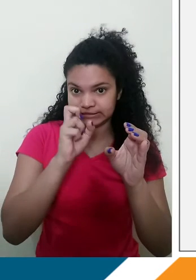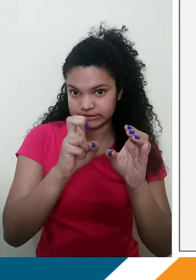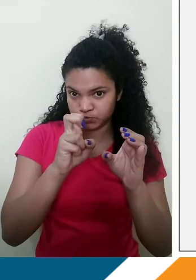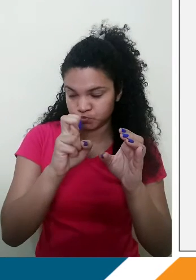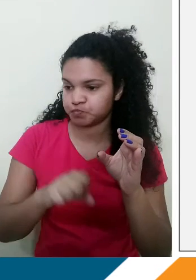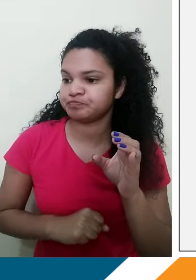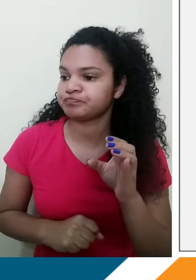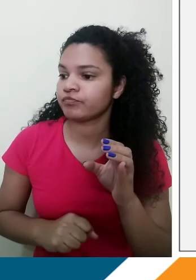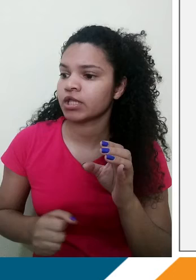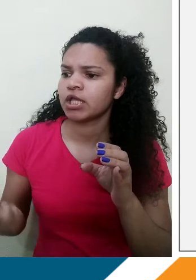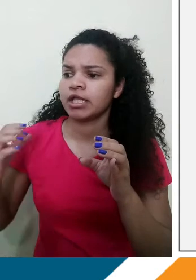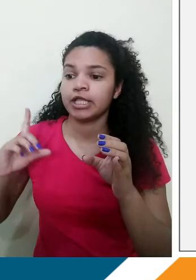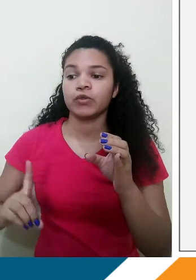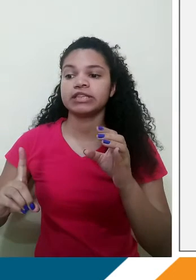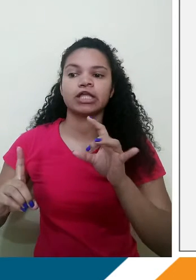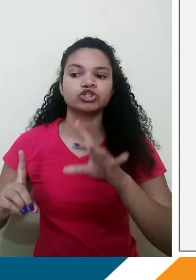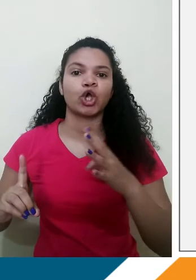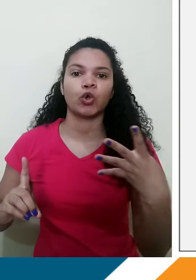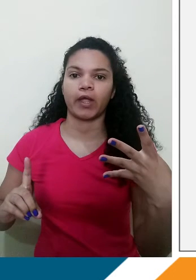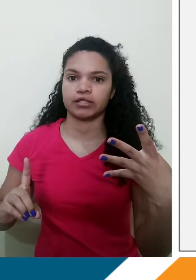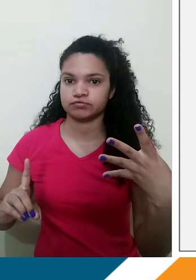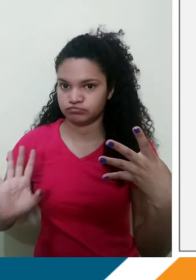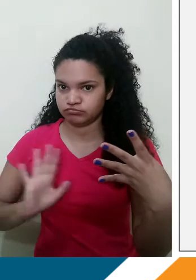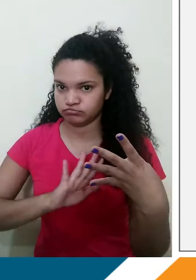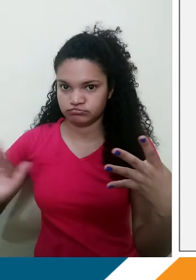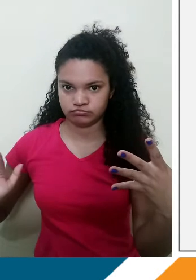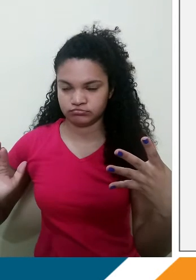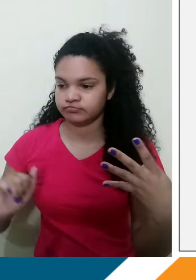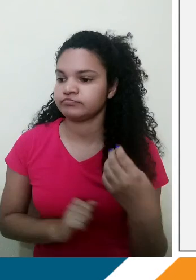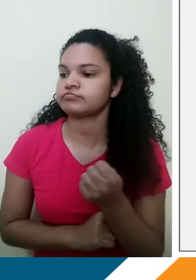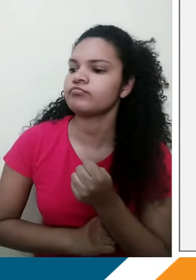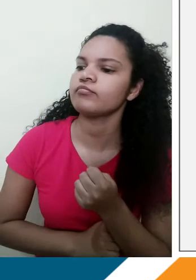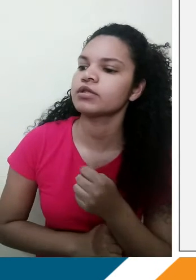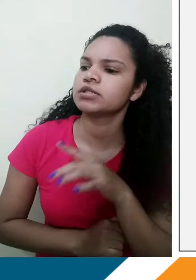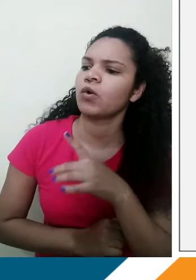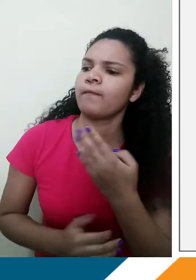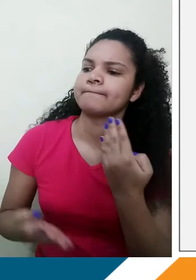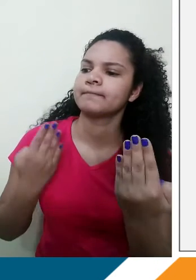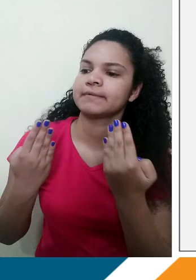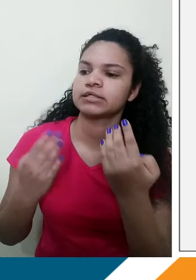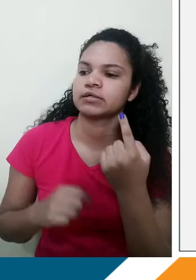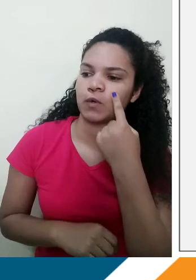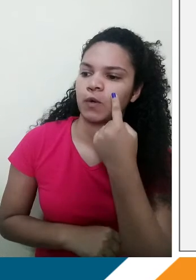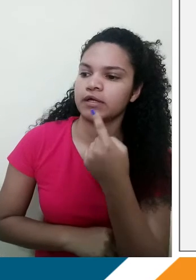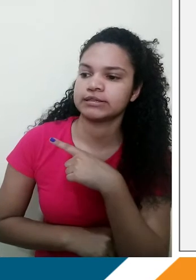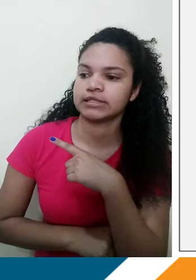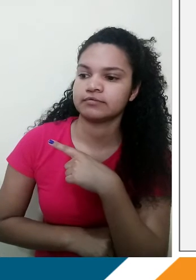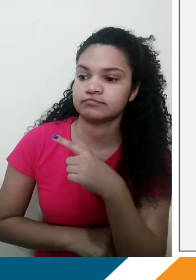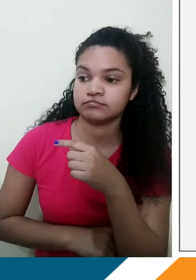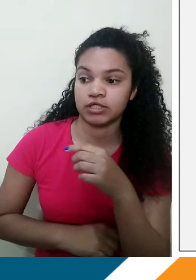o locus 2, nós temos aqui como base de comparação o genótipo do pai com o alelo